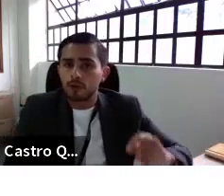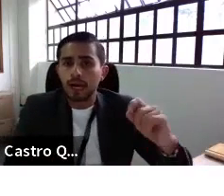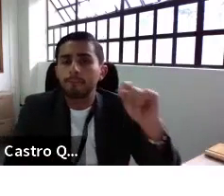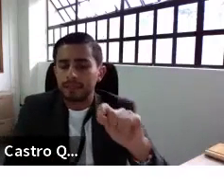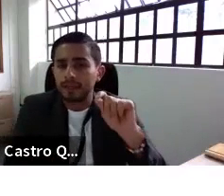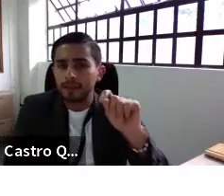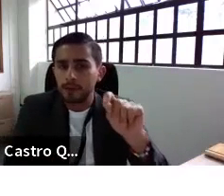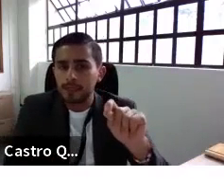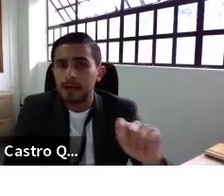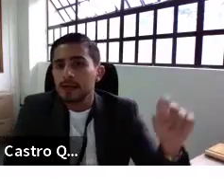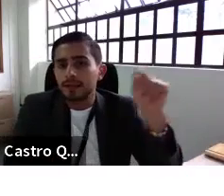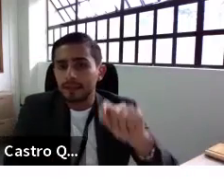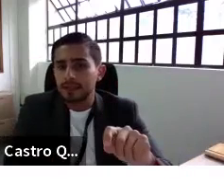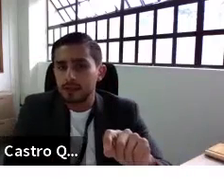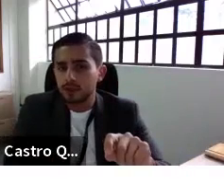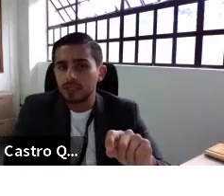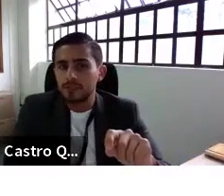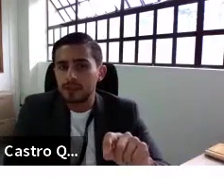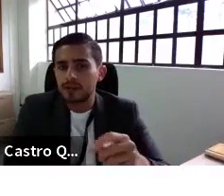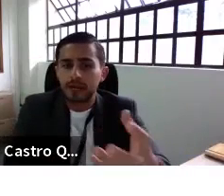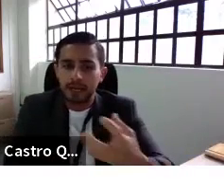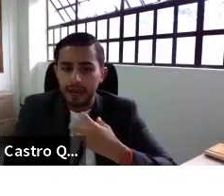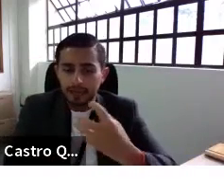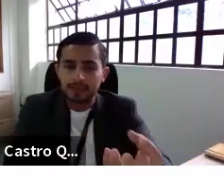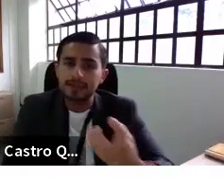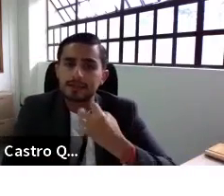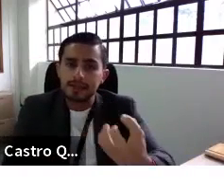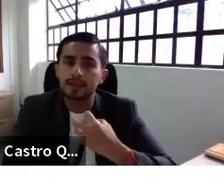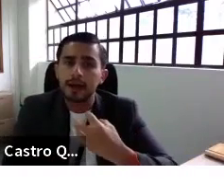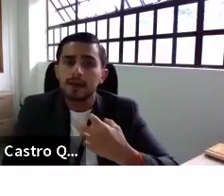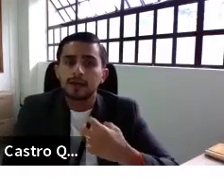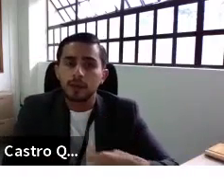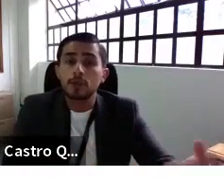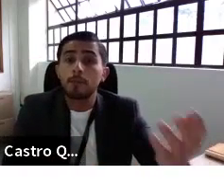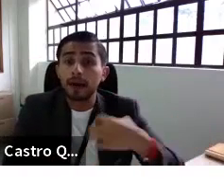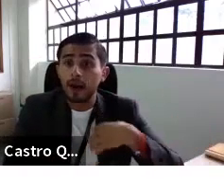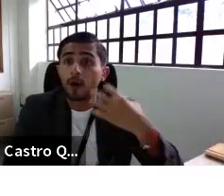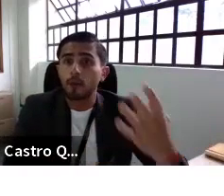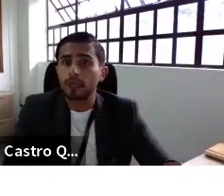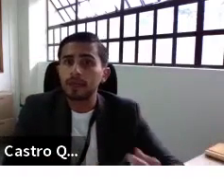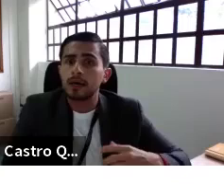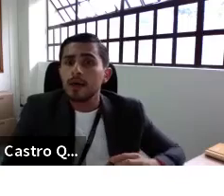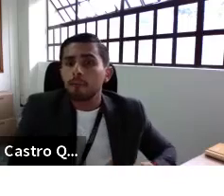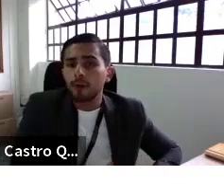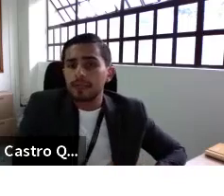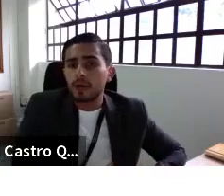nos haga perder de vista detalles que son indispensables para que la gente si se sienta digamos implicada comprometida por ese